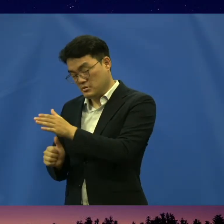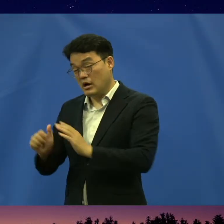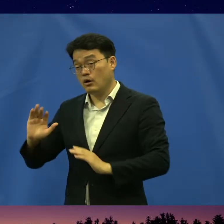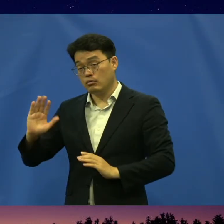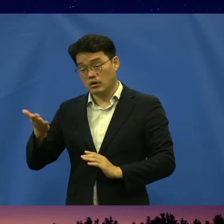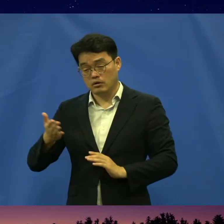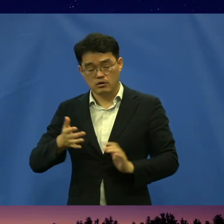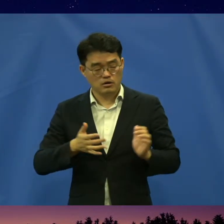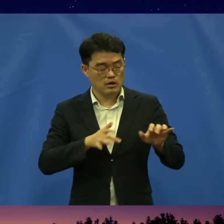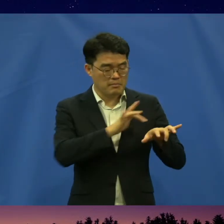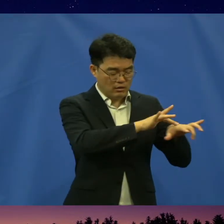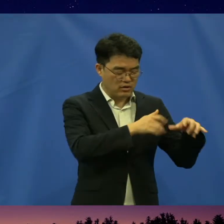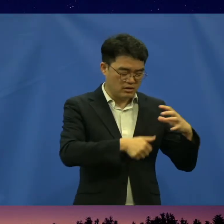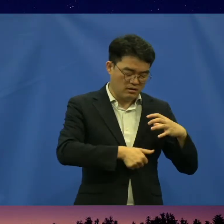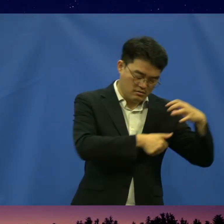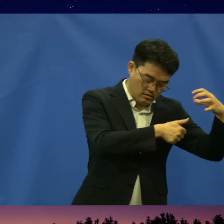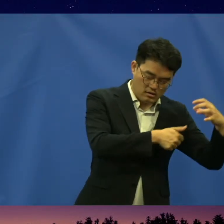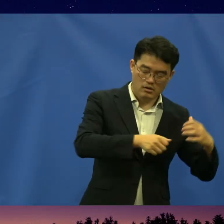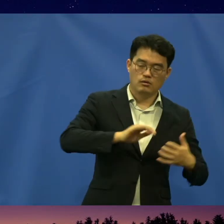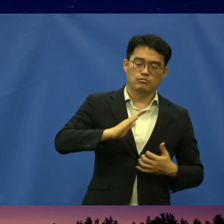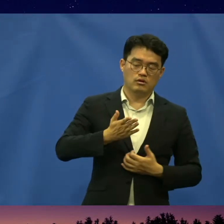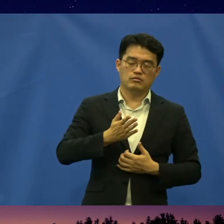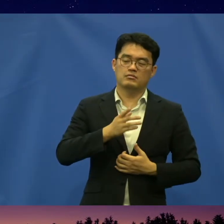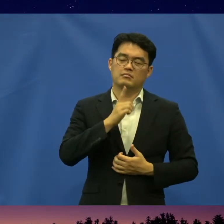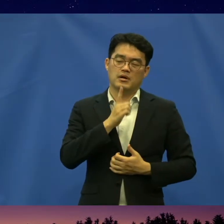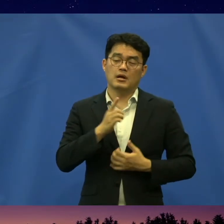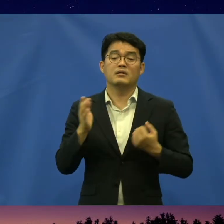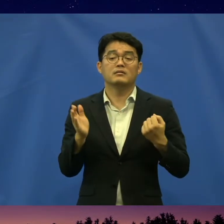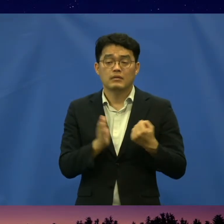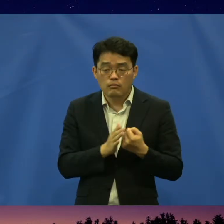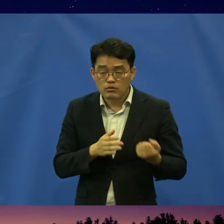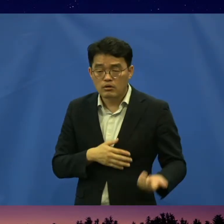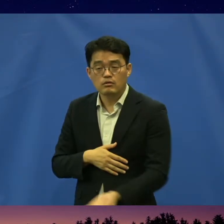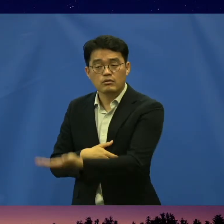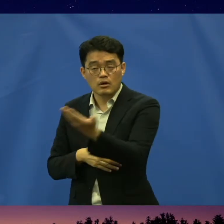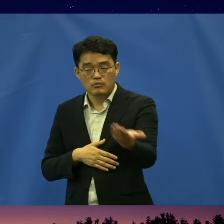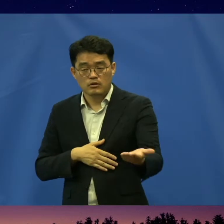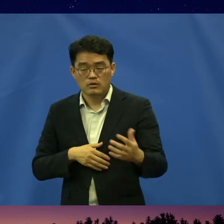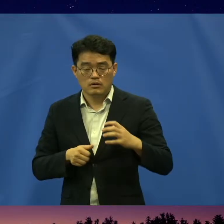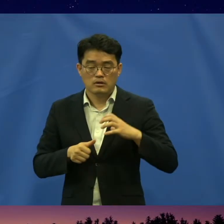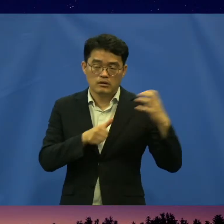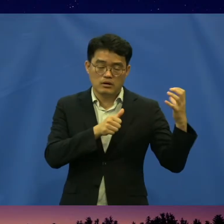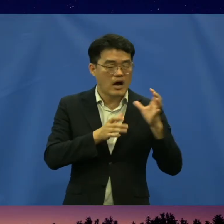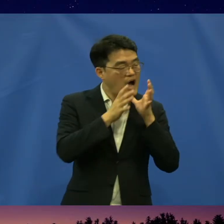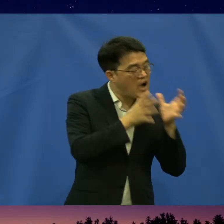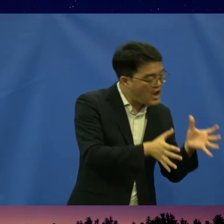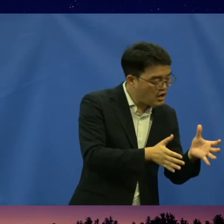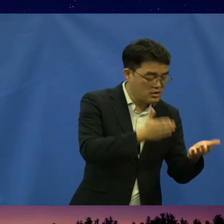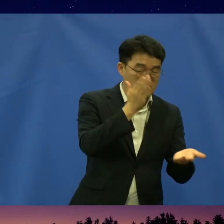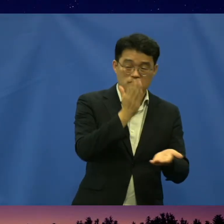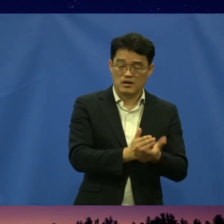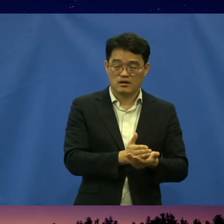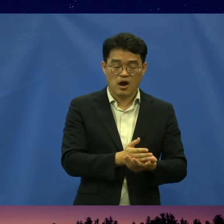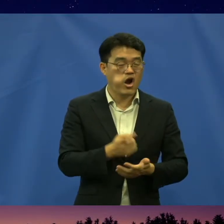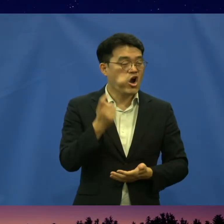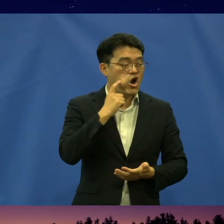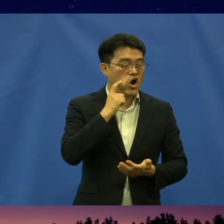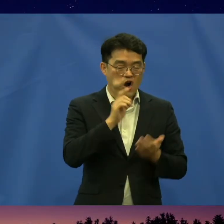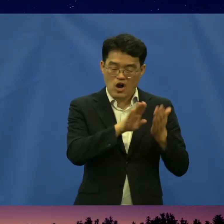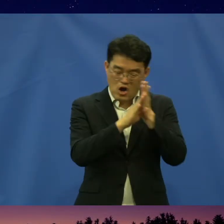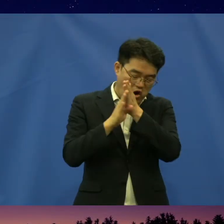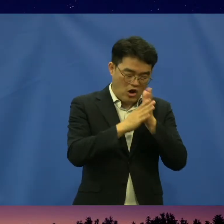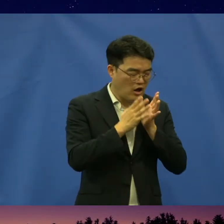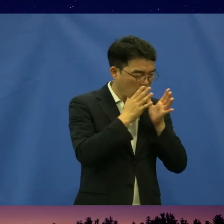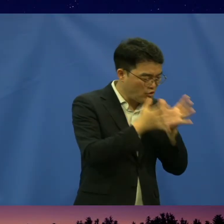여러분 중요한 것은 분별력입니다. 분별력. 고도의 분별력이 요구된다. 왜 속습니까? 마귀의 위장술이